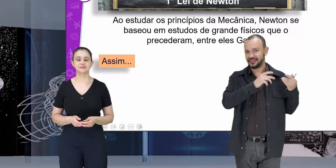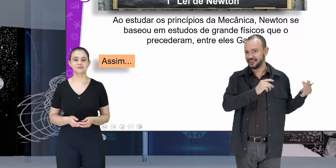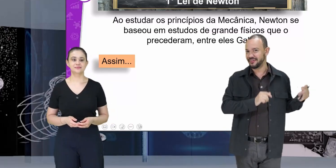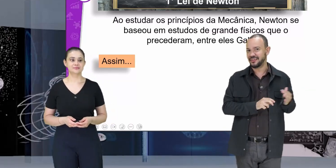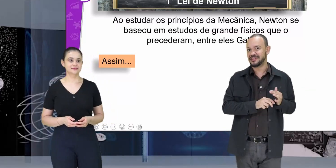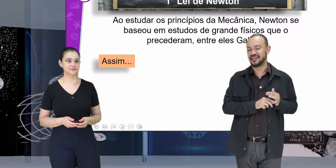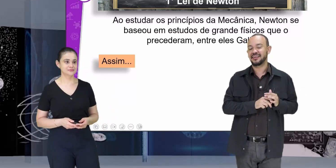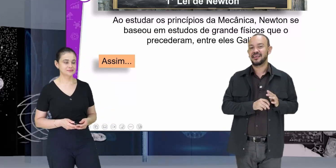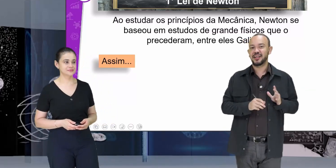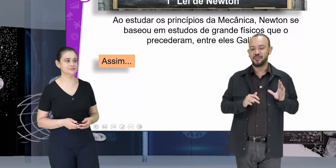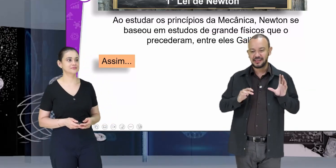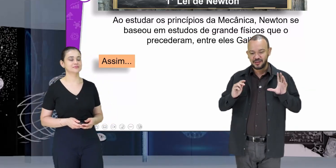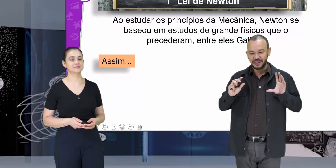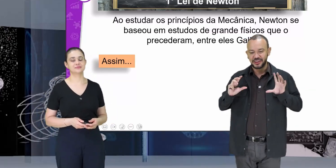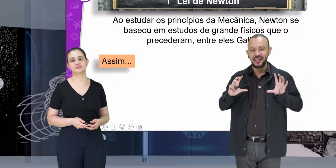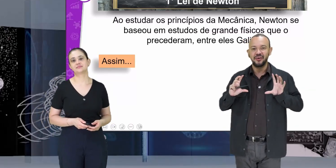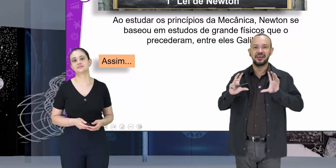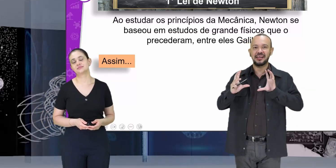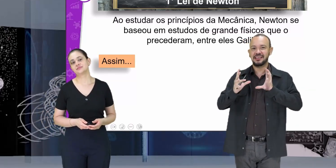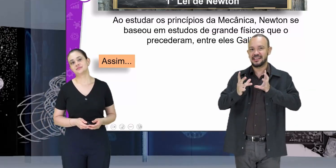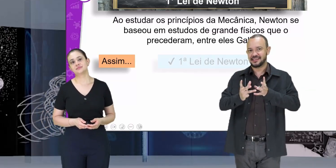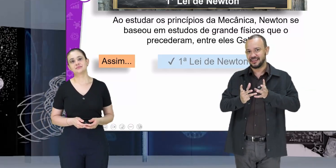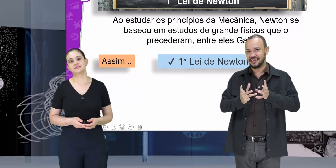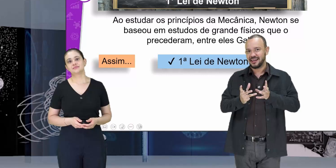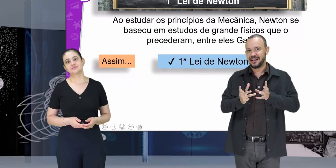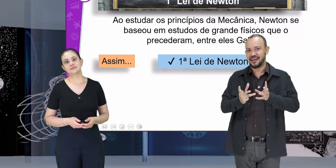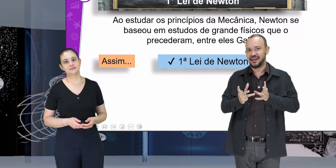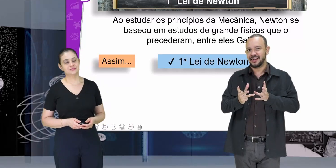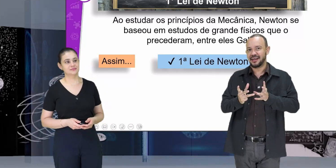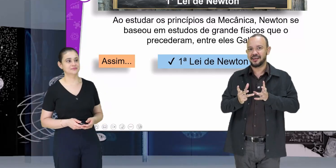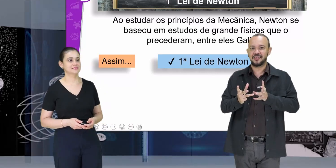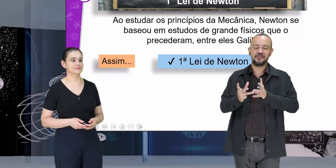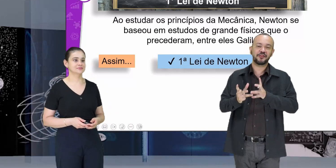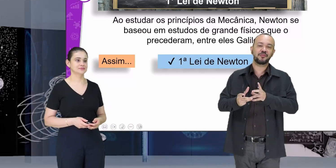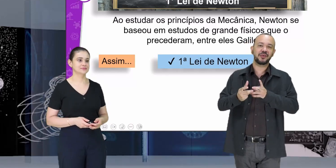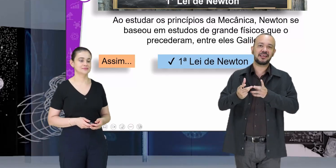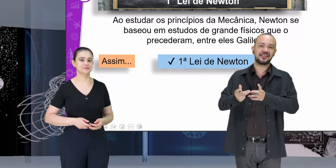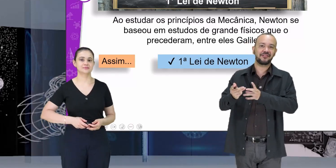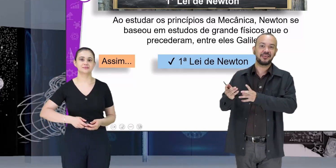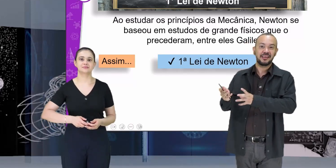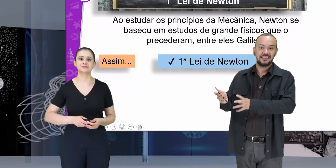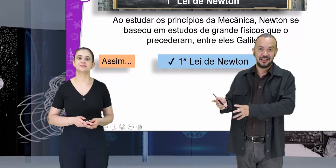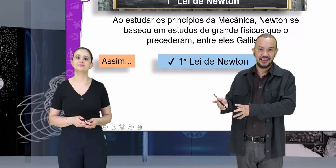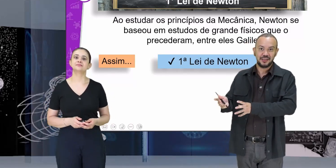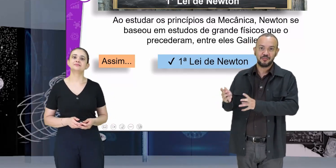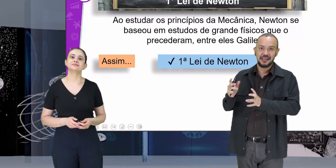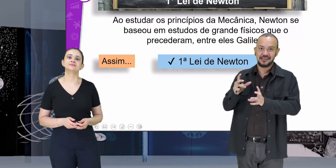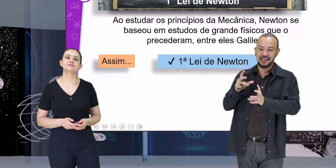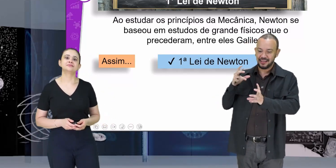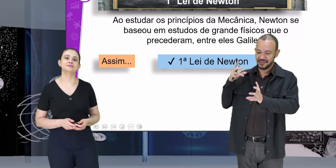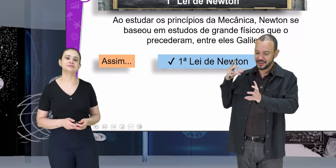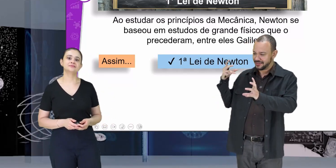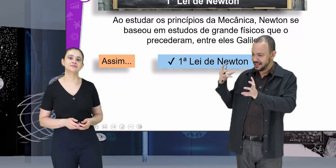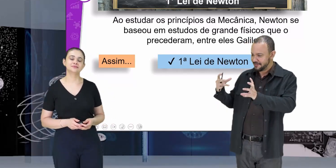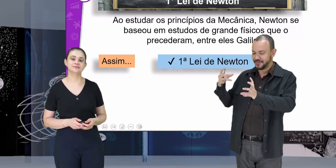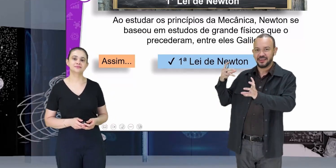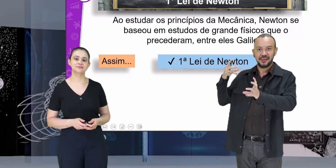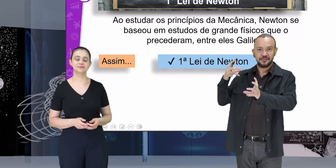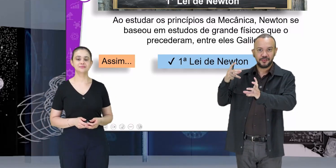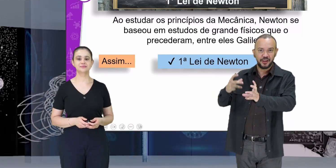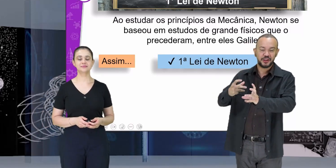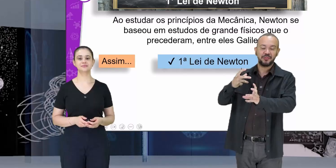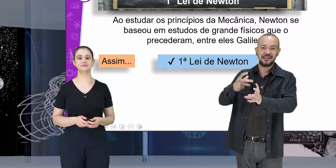estudos anteriores, tá? Ele basicamente reorganiza a formulação da lei, mas ela já